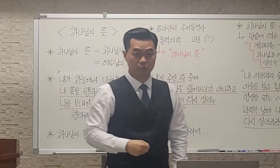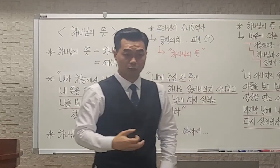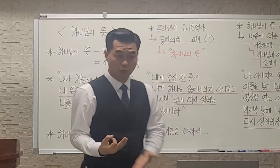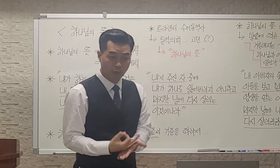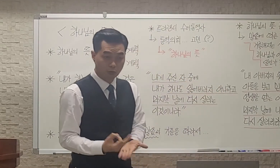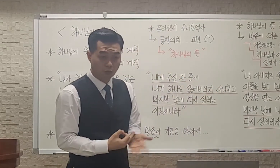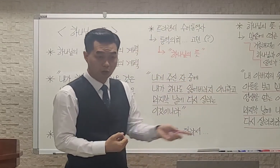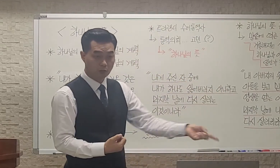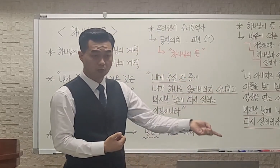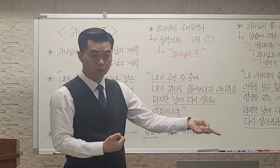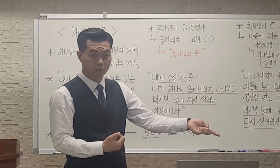돈 버는 거예요.